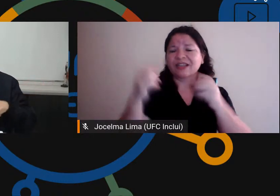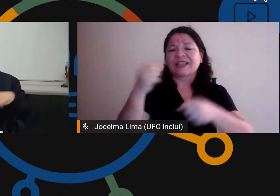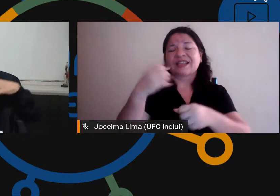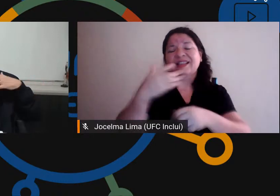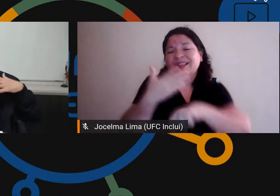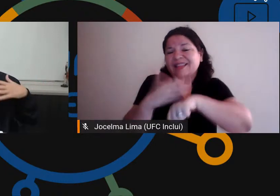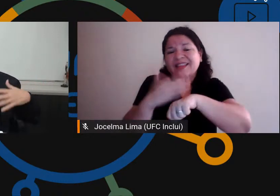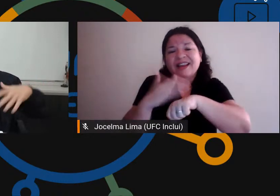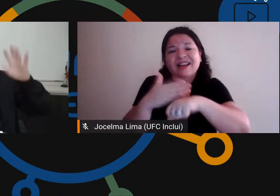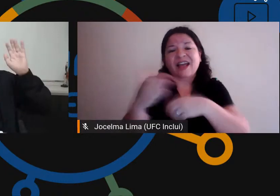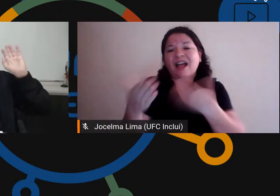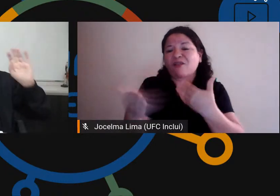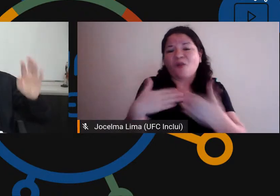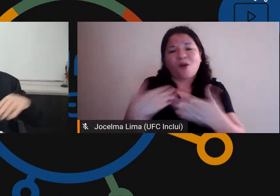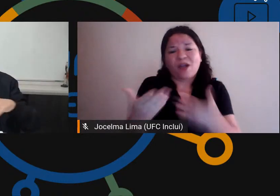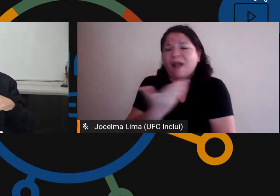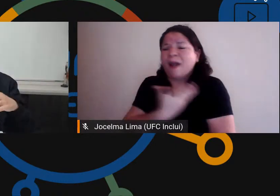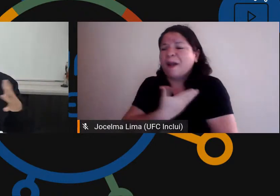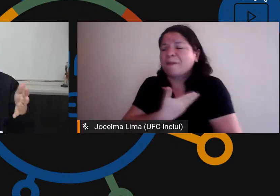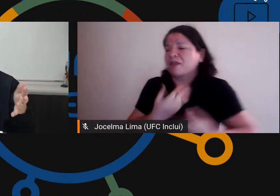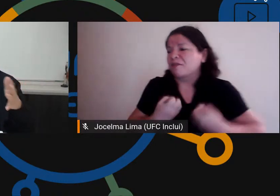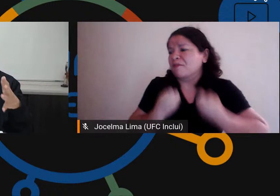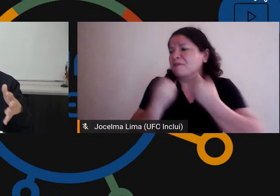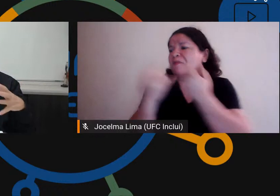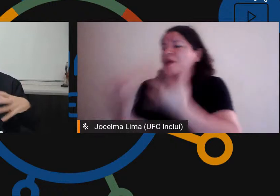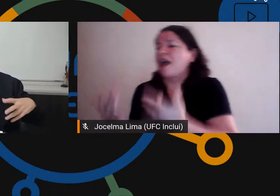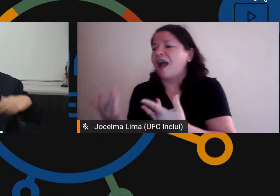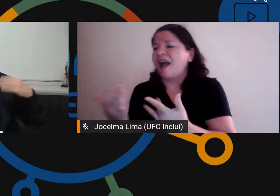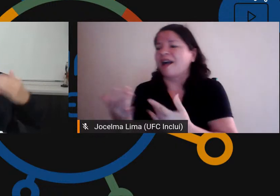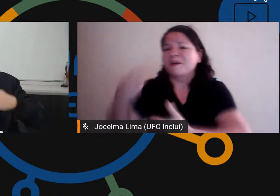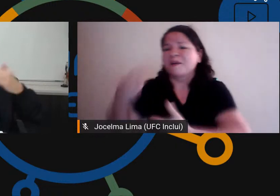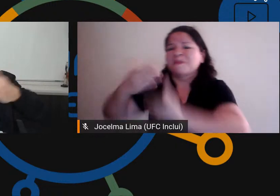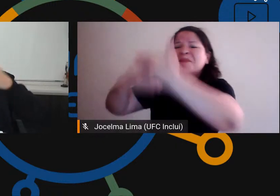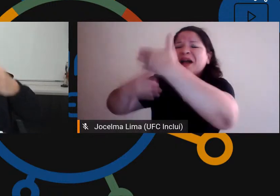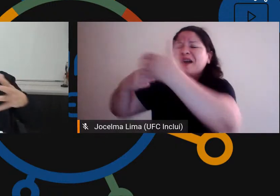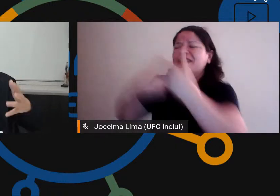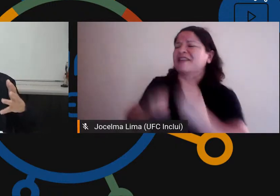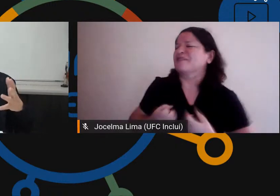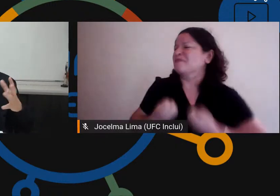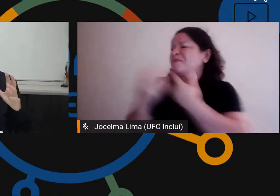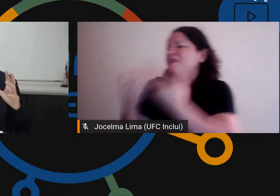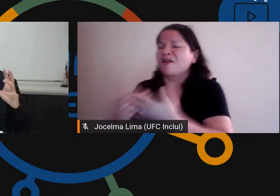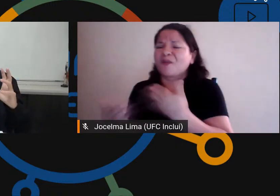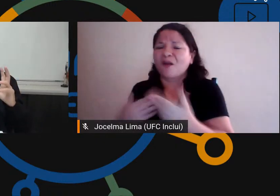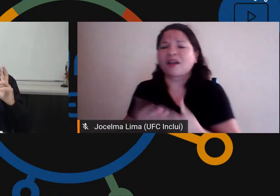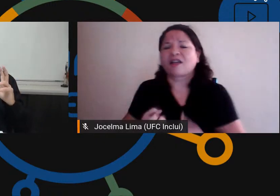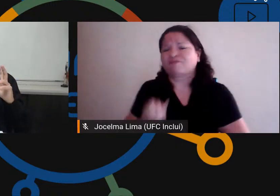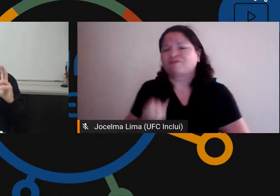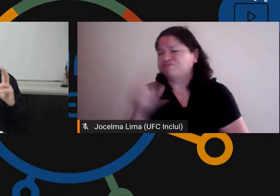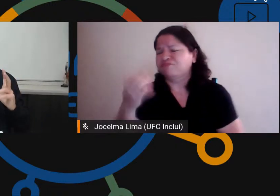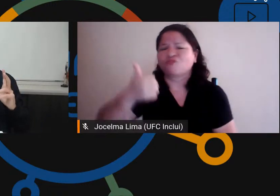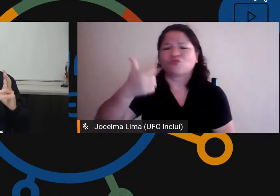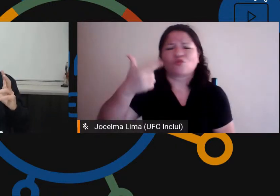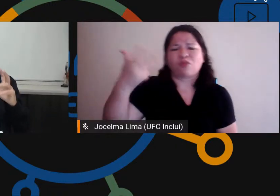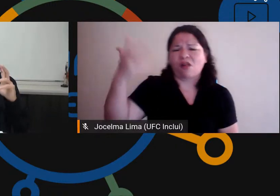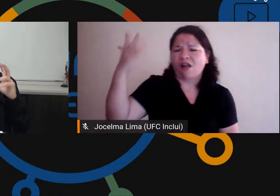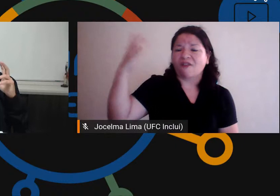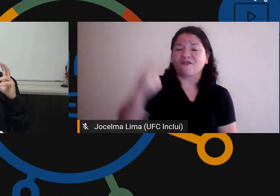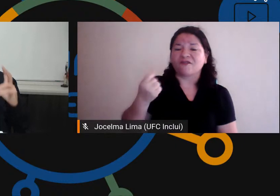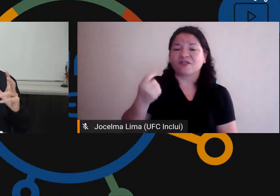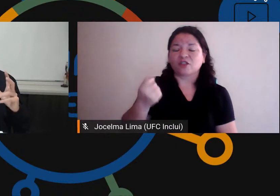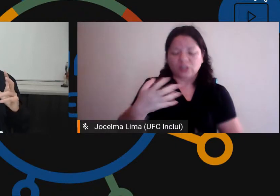quiser, pelo menos uma, sei lá, chutar umas 20 vezes, estou brincando, lógico, mas assim, pode ser 10, 15, 20 vezes, até que você sinta